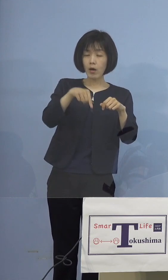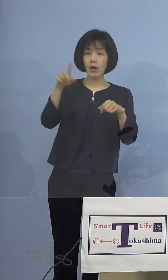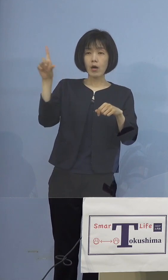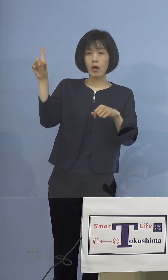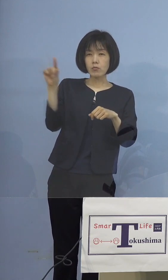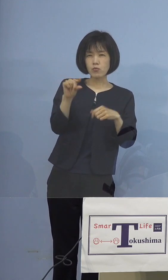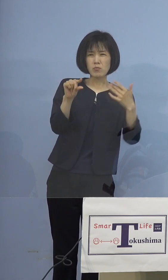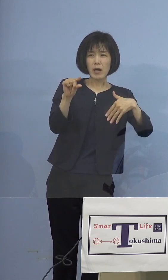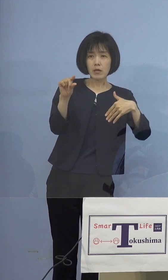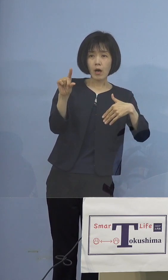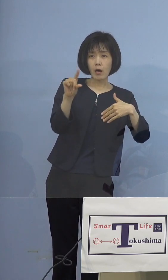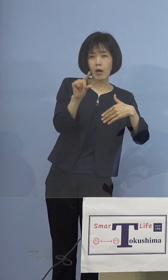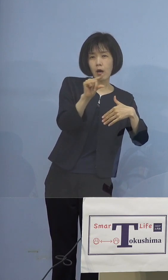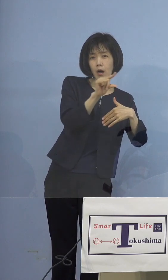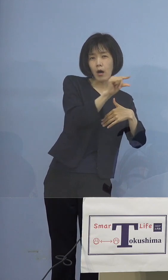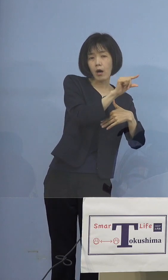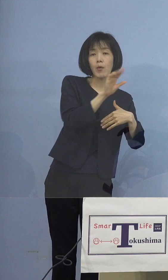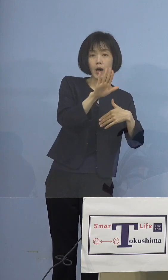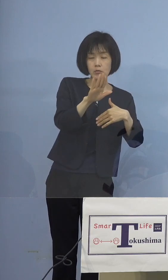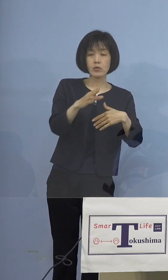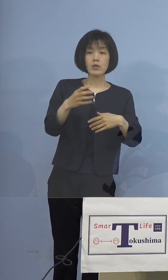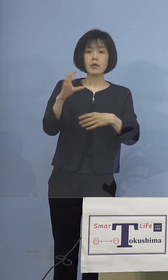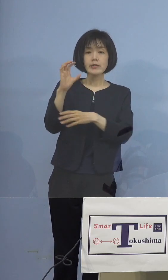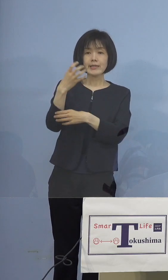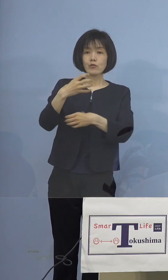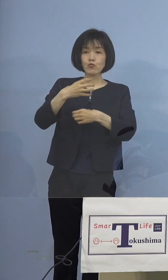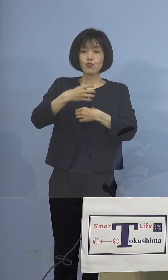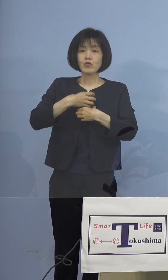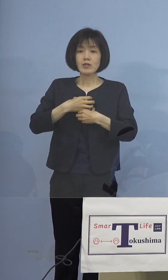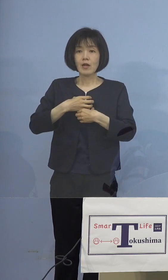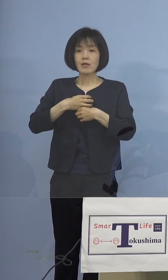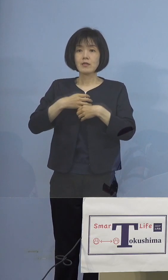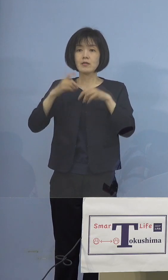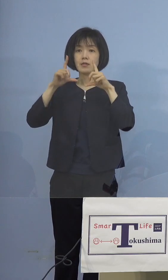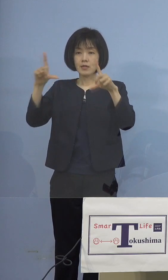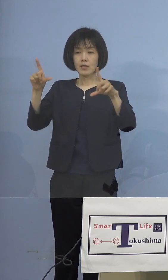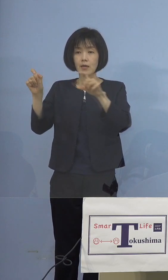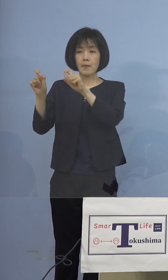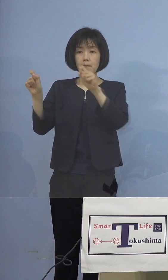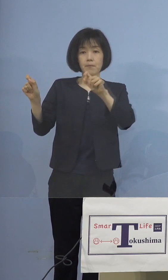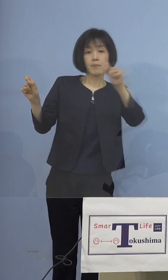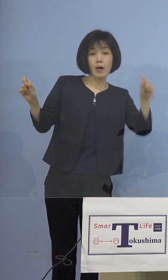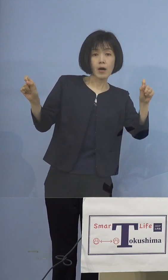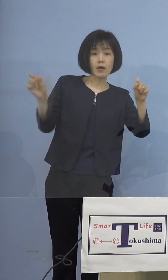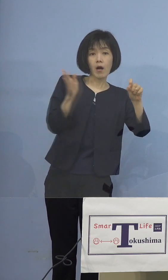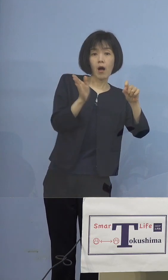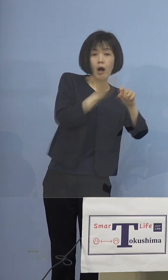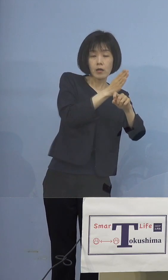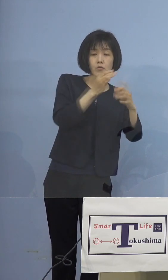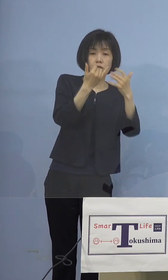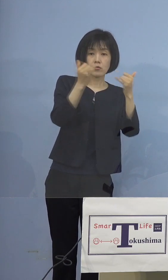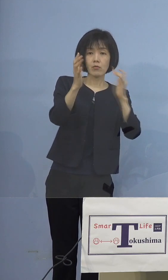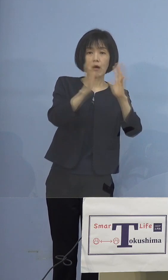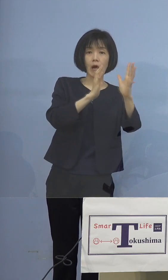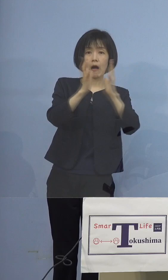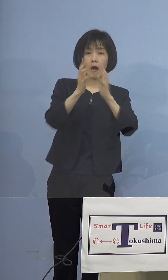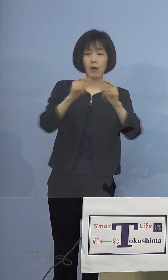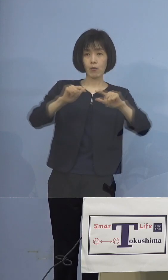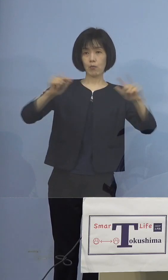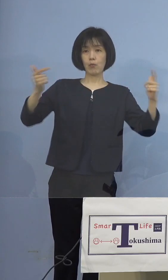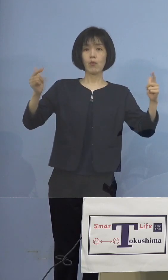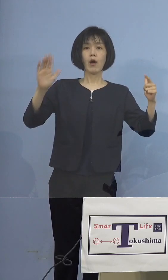ておらず、緊急事態宣言の3年延長後人流の増加も顕著であり、感染